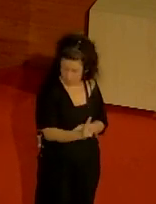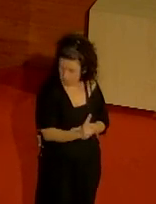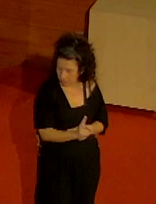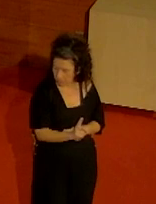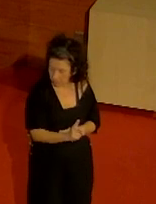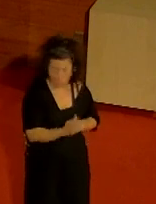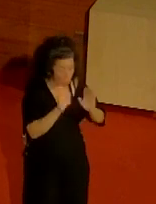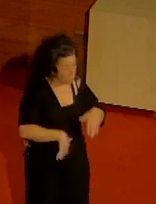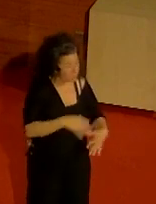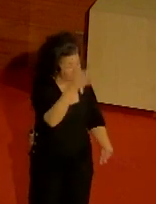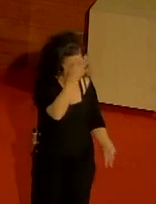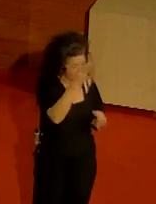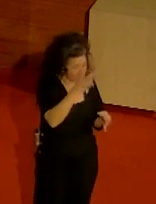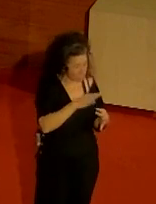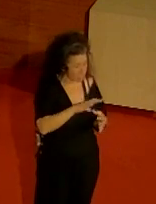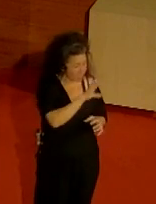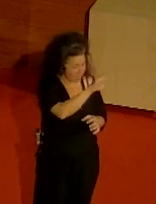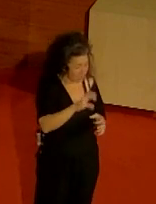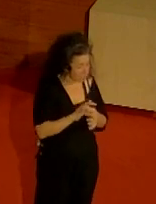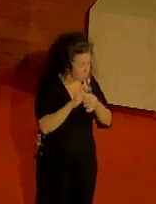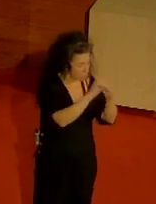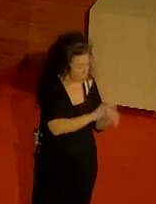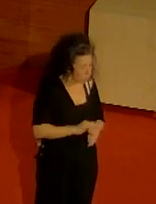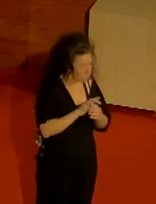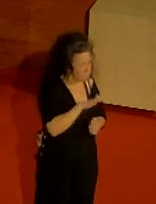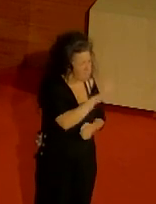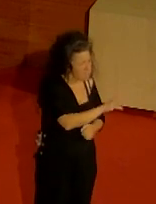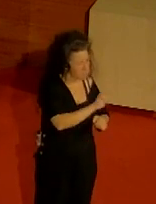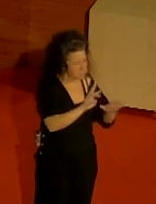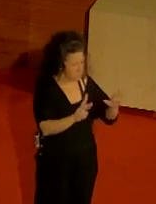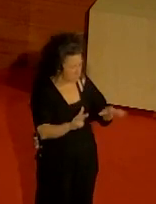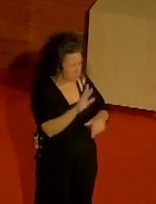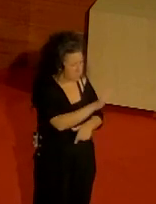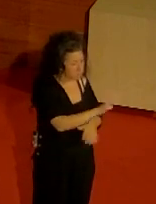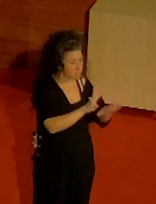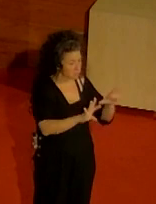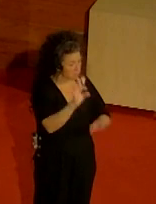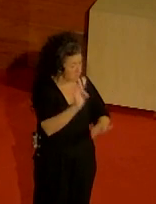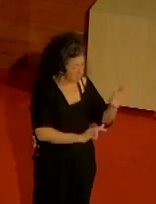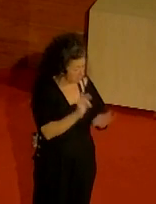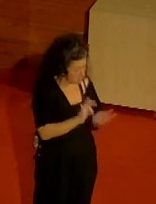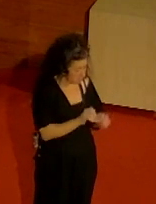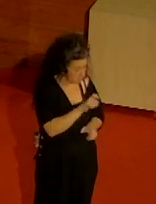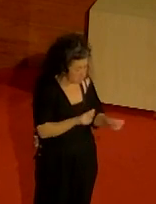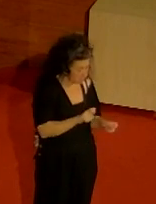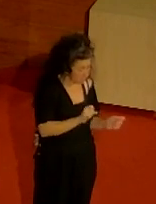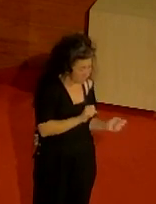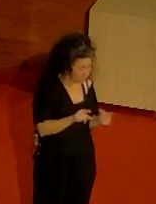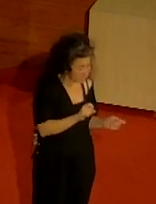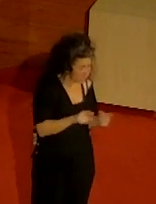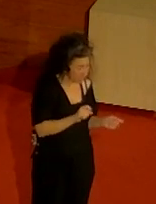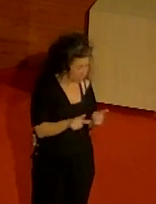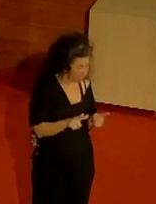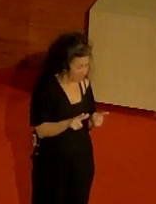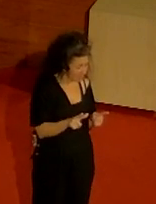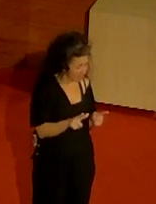Unidas, creo que es un 58-59% de las personas desplazadas por la violencia en todo el mundo son desplazadas internas,